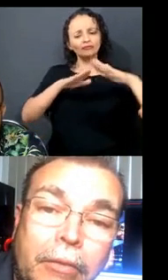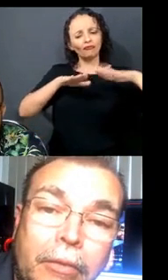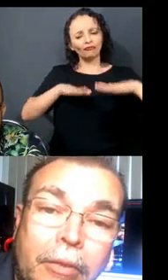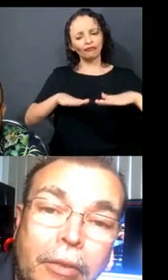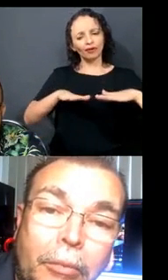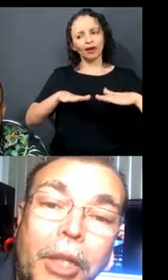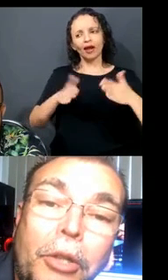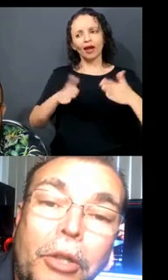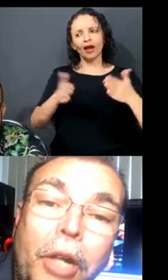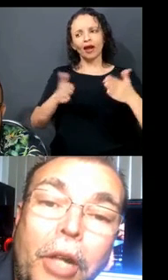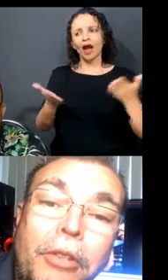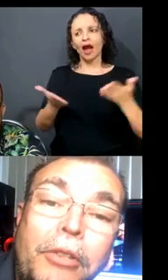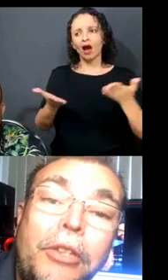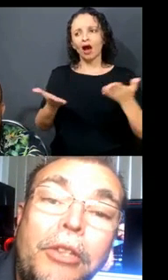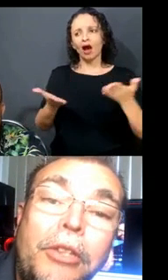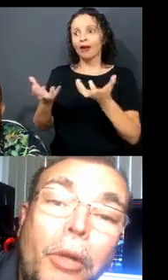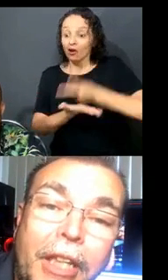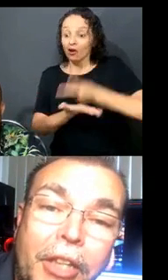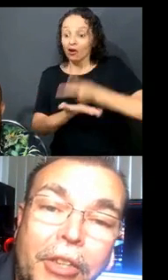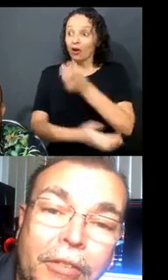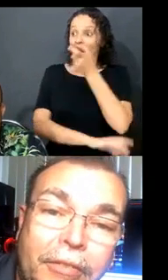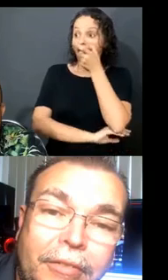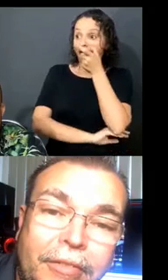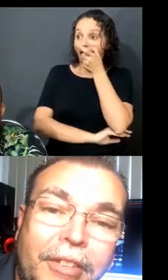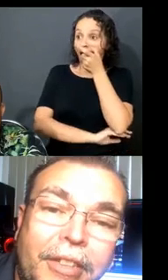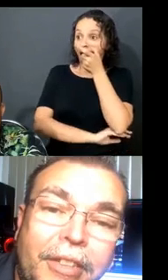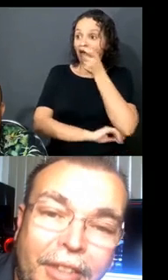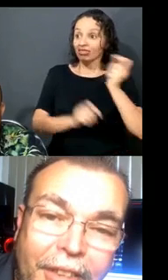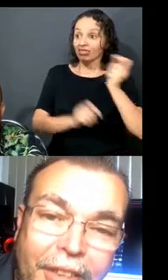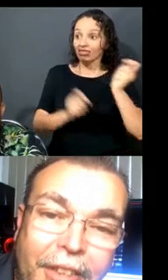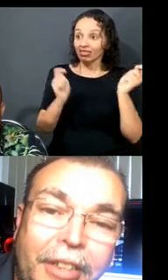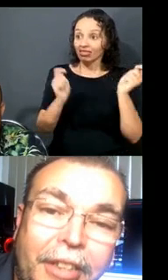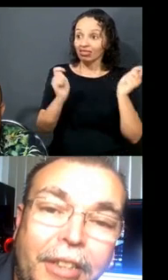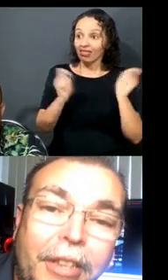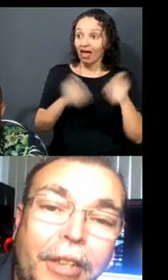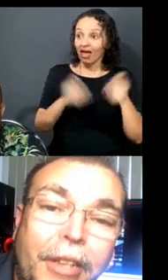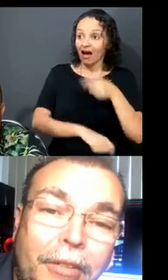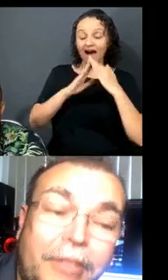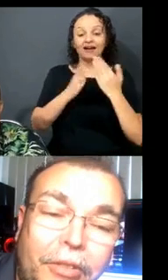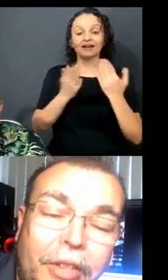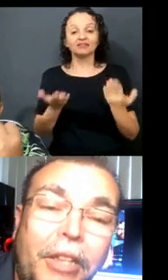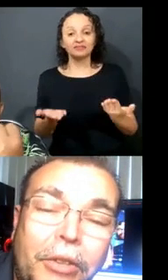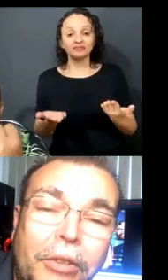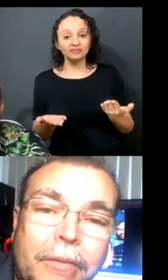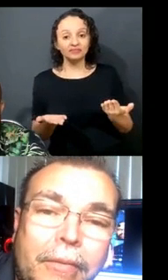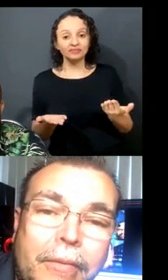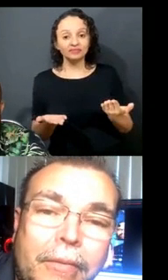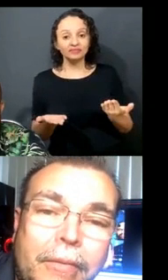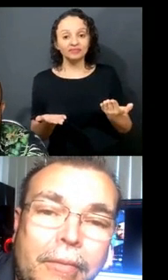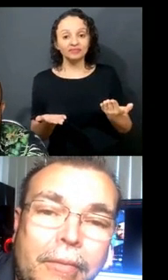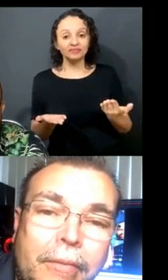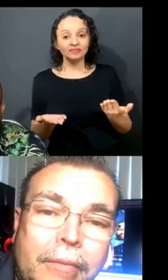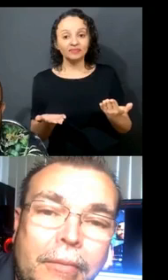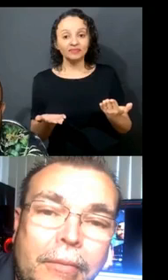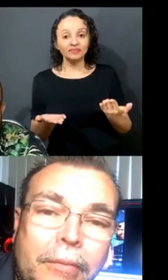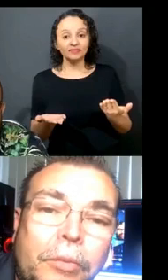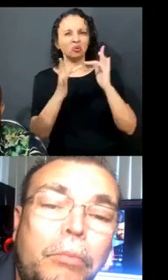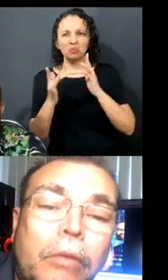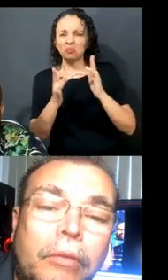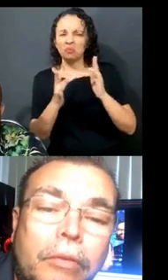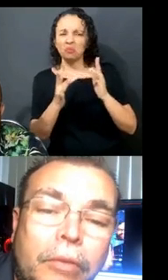não queremos que isso pare, porque nós não estávamos podendo ir à igreja. Entendeu? Entendi. Então aproximou,